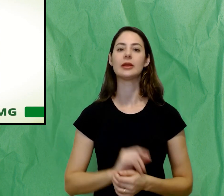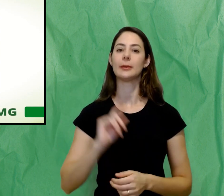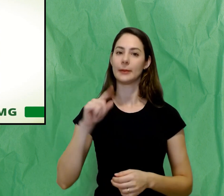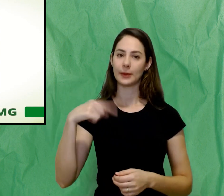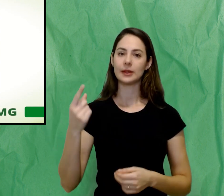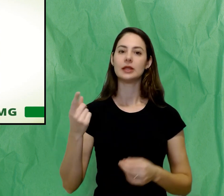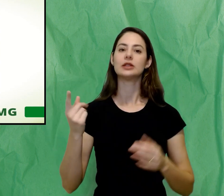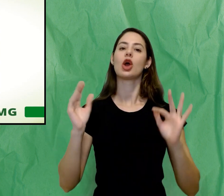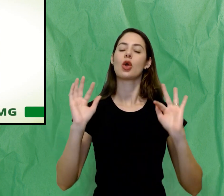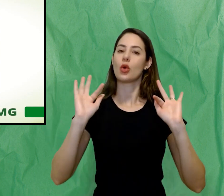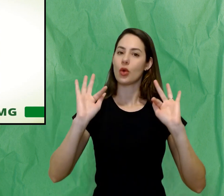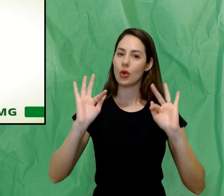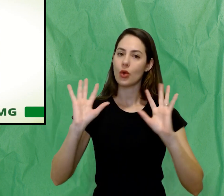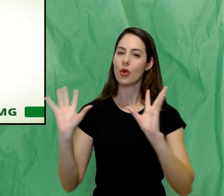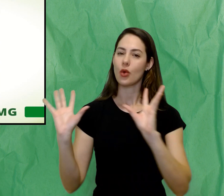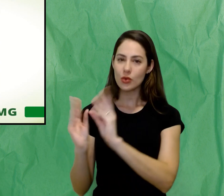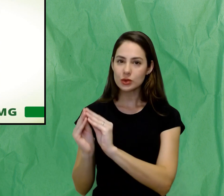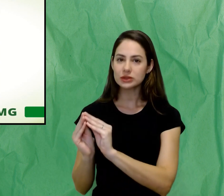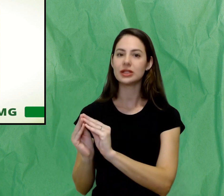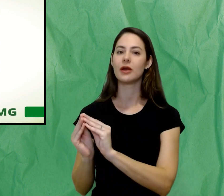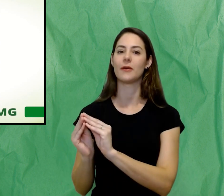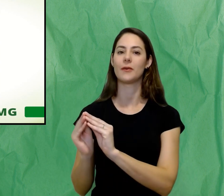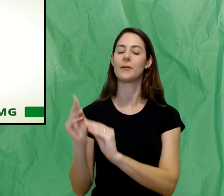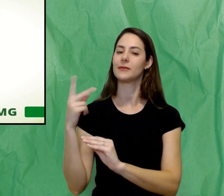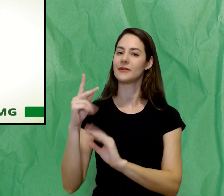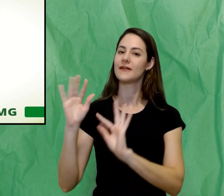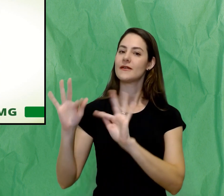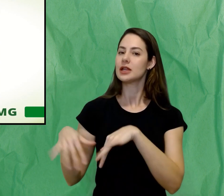conclusão ou nas suas considerações finais, você